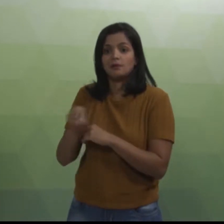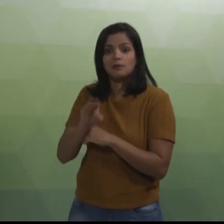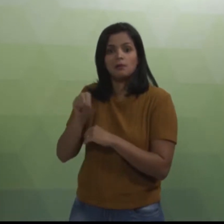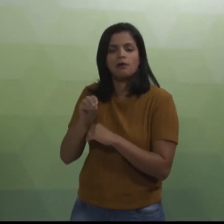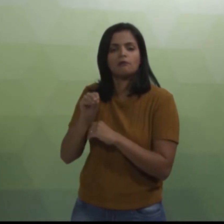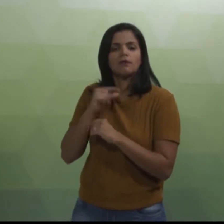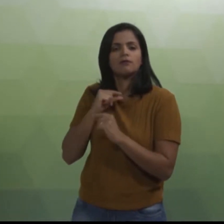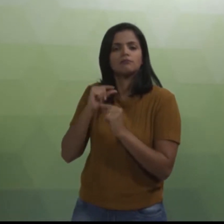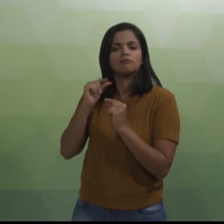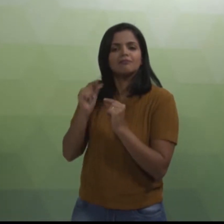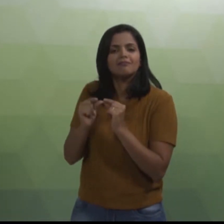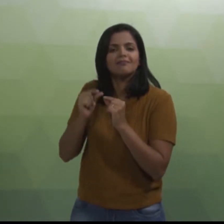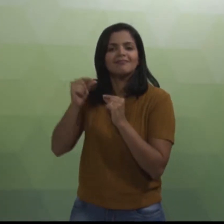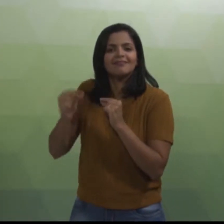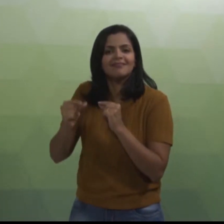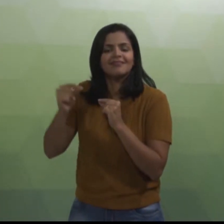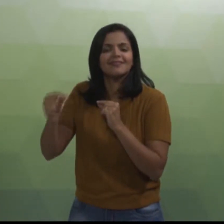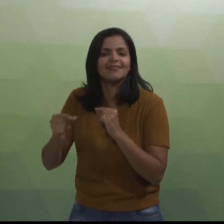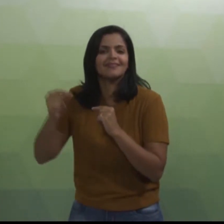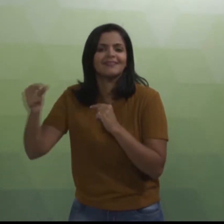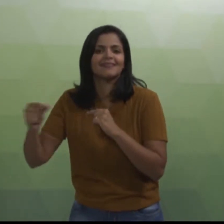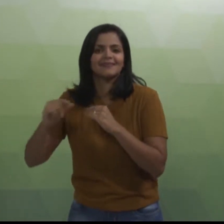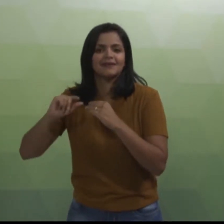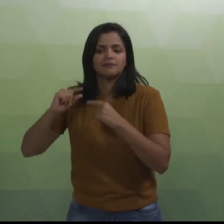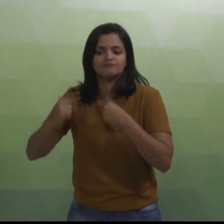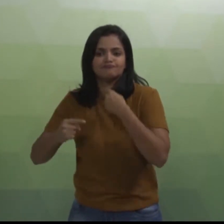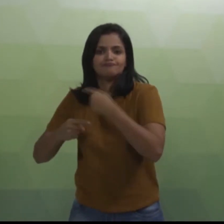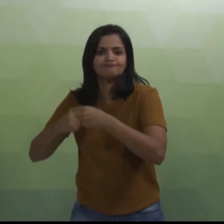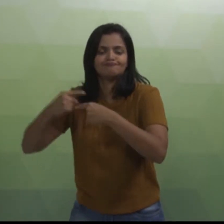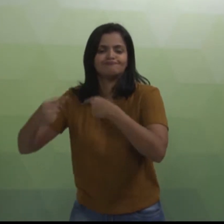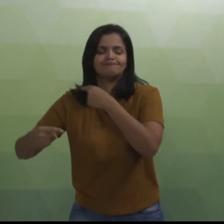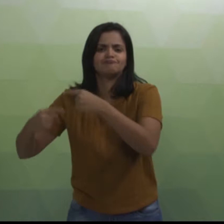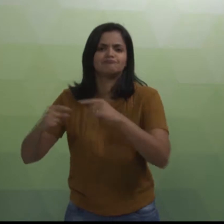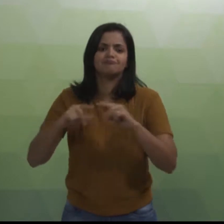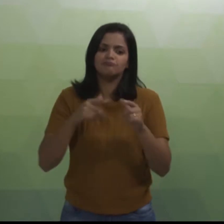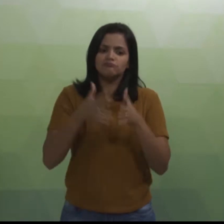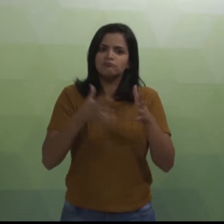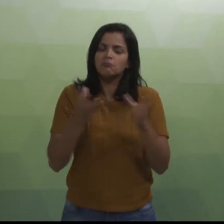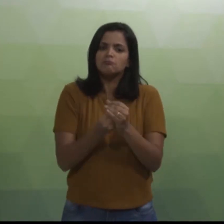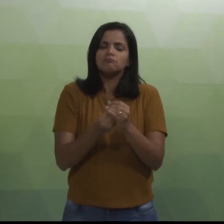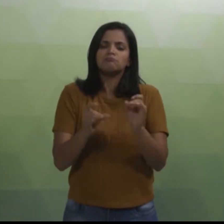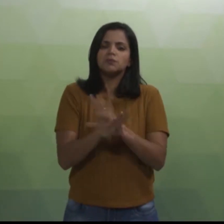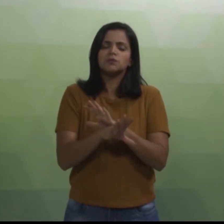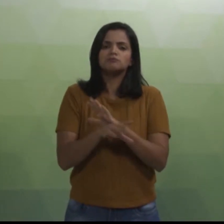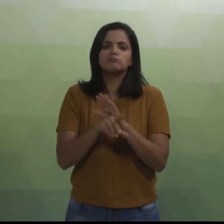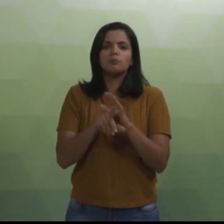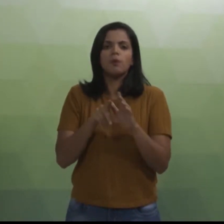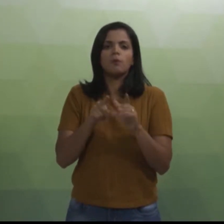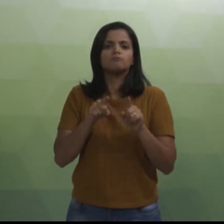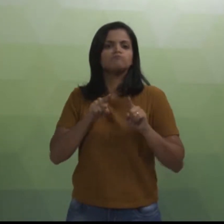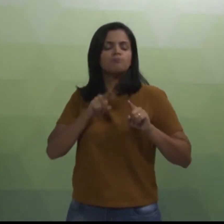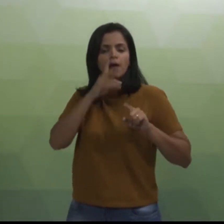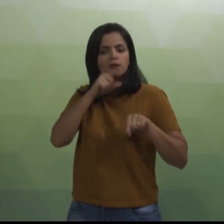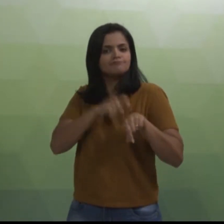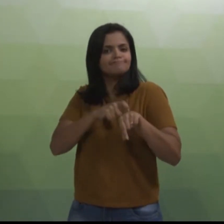ser separados. Nas línguas orais, nós temos uma sequência. Nas línguas de sinais, temos uma